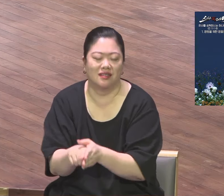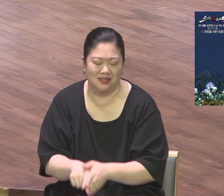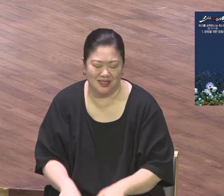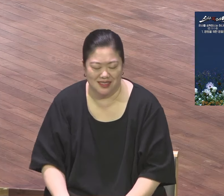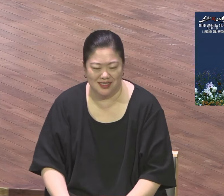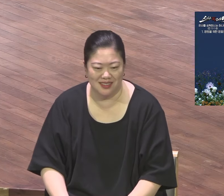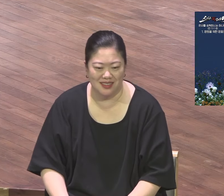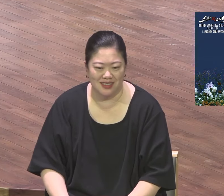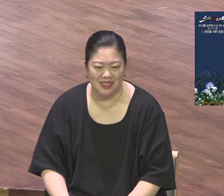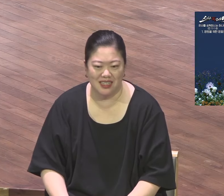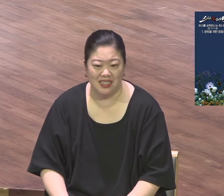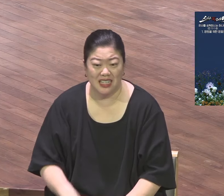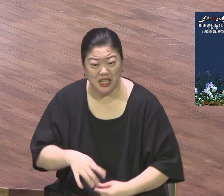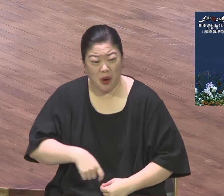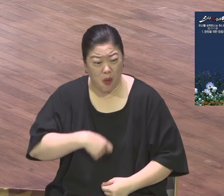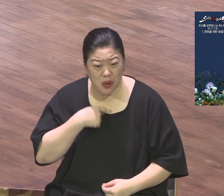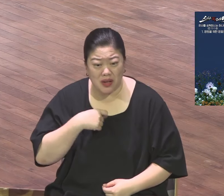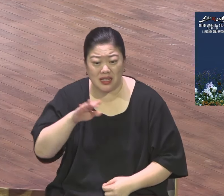살아야 된다니까.